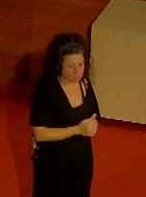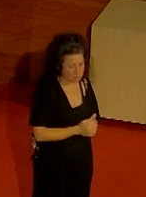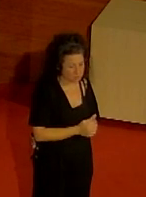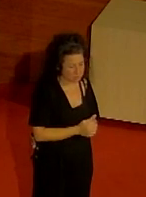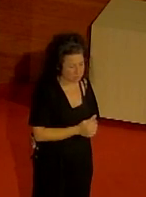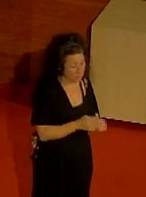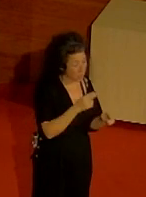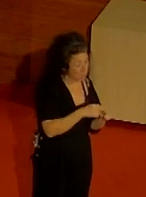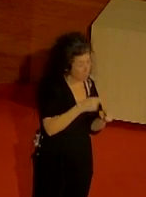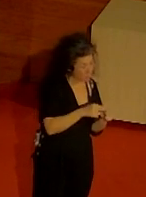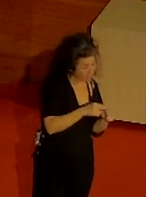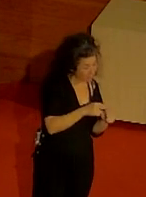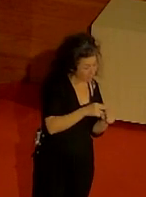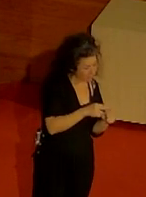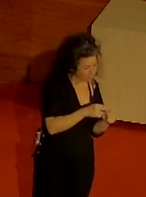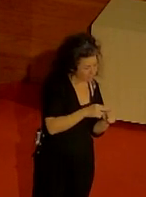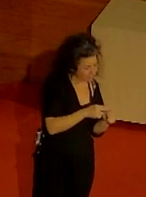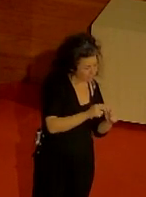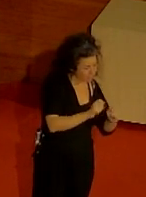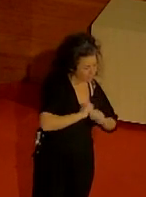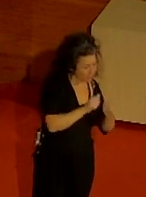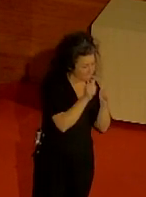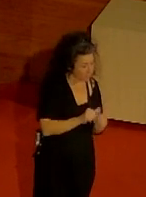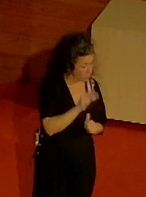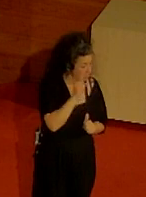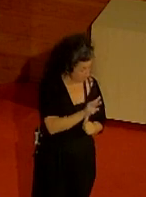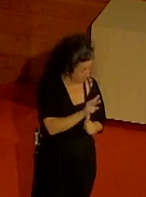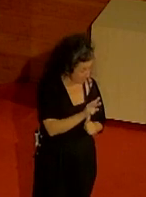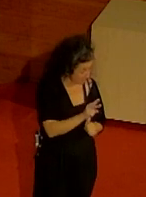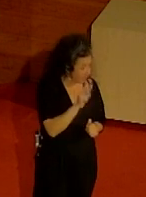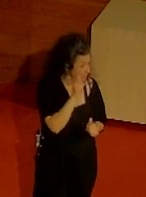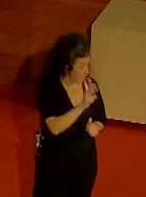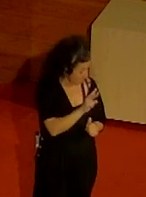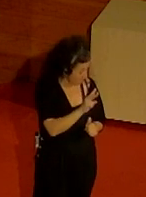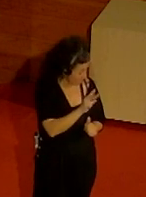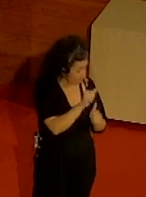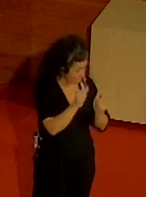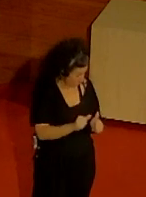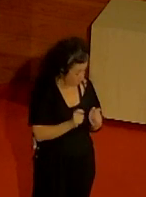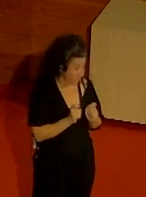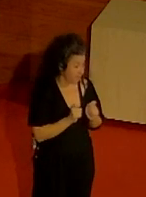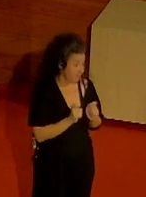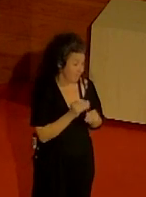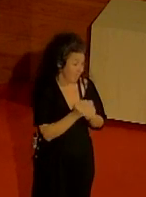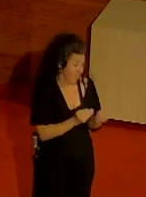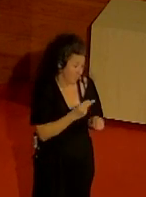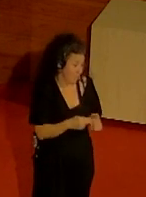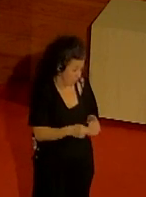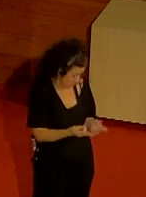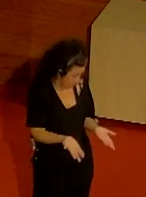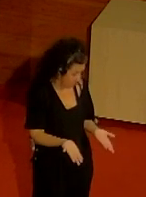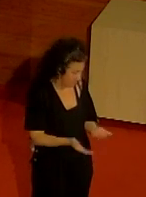mirada y la mirada hace política, de alguna manera, ¿no? Tenemos la mirada educada de tal forma que tú no